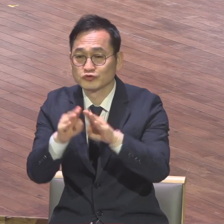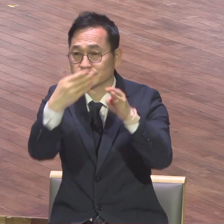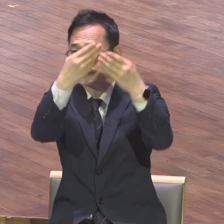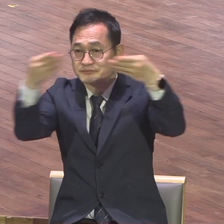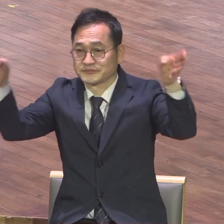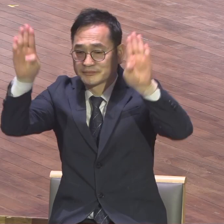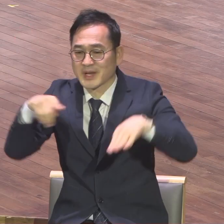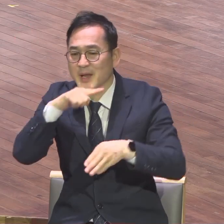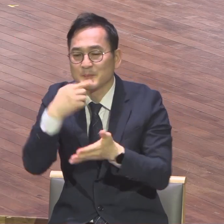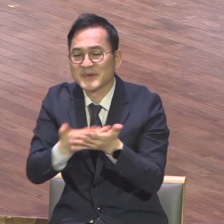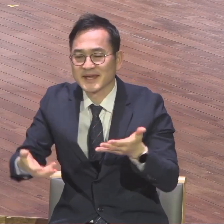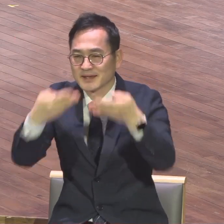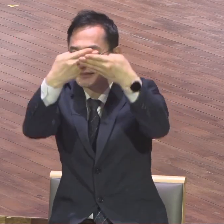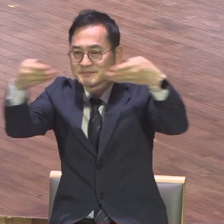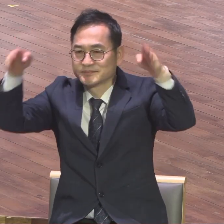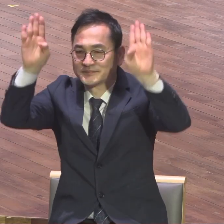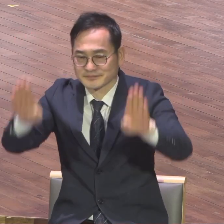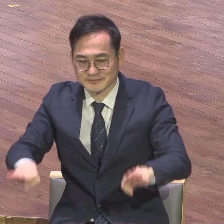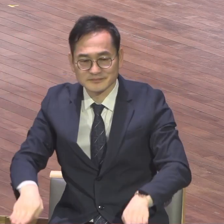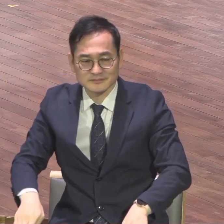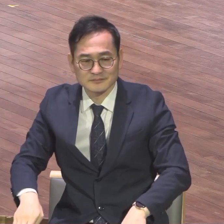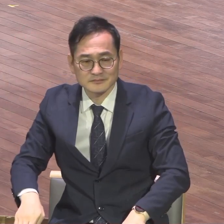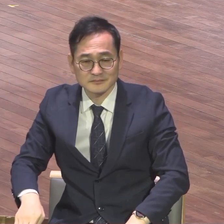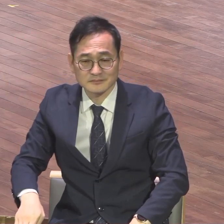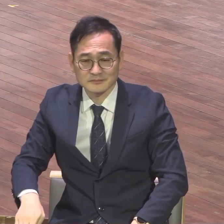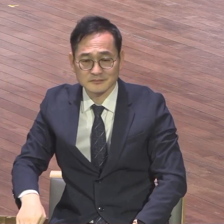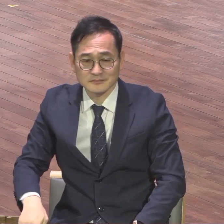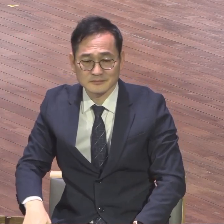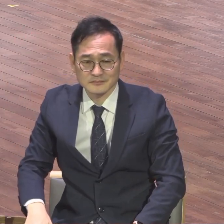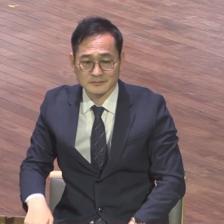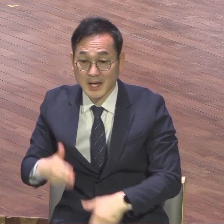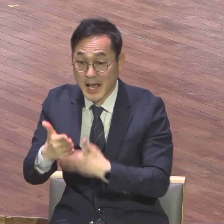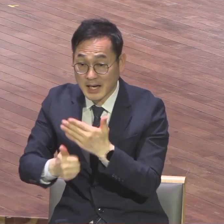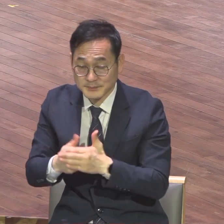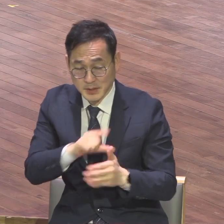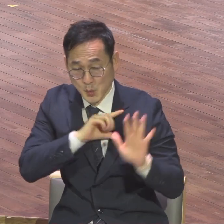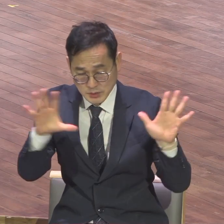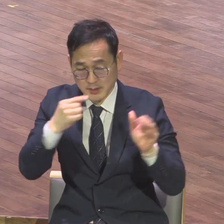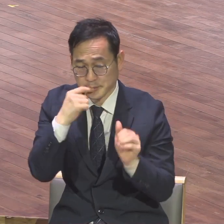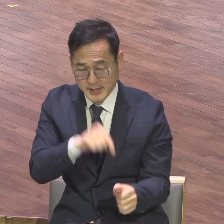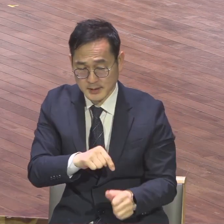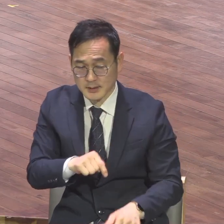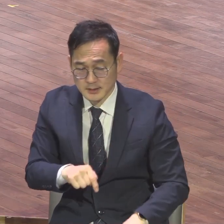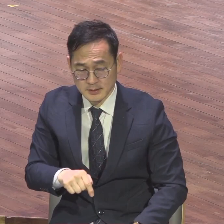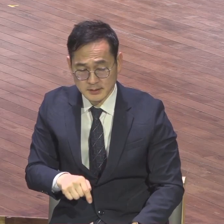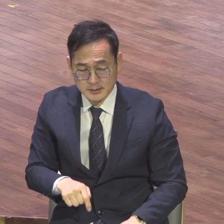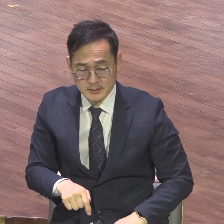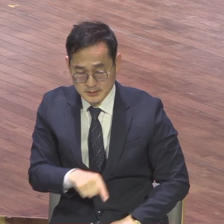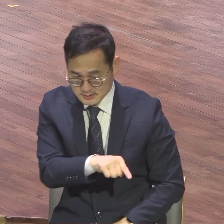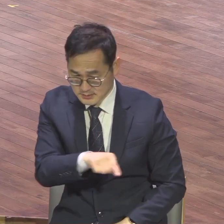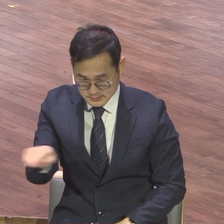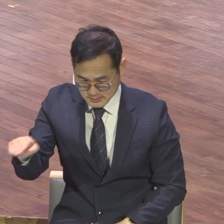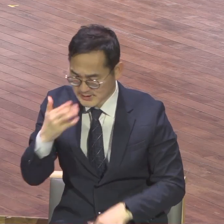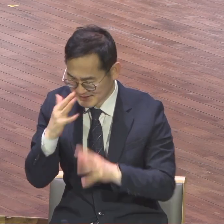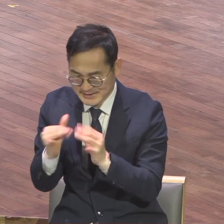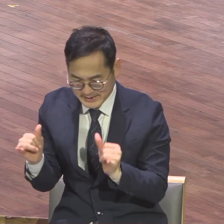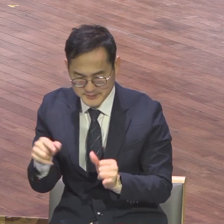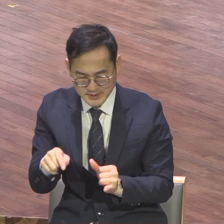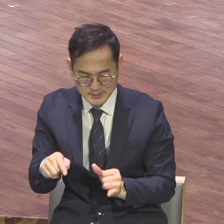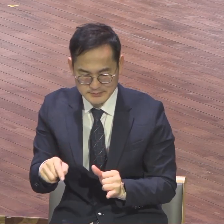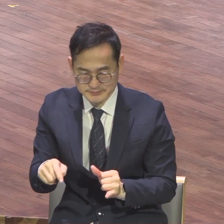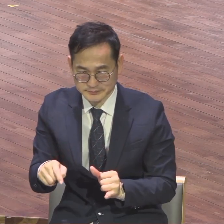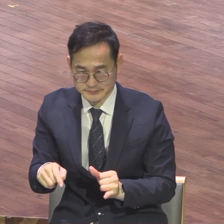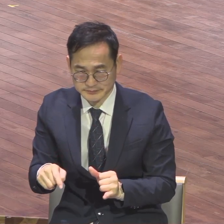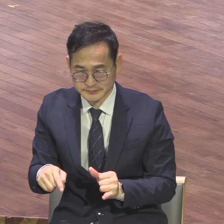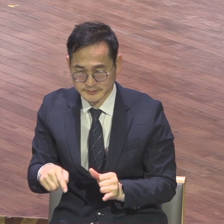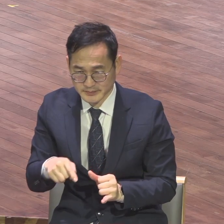문 입구에 문설주에 바라는 것이요. 그 하나님이 모세에게 시켜서 모세가 이스라엘 백성들에게